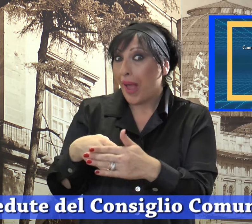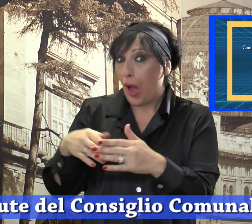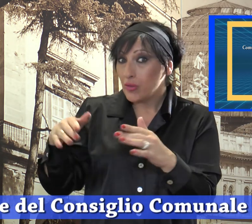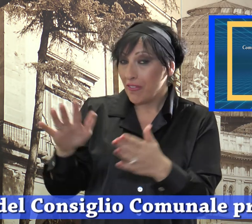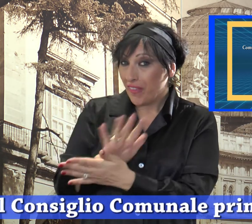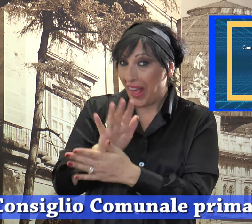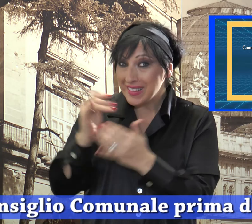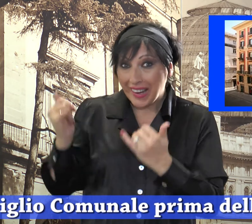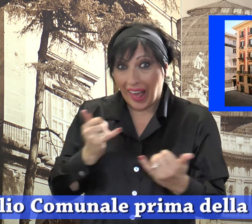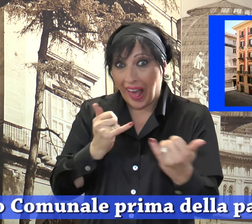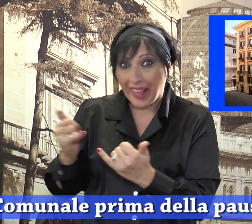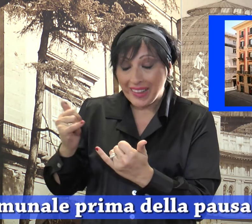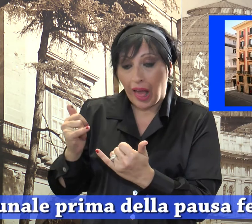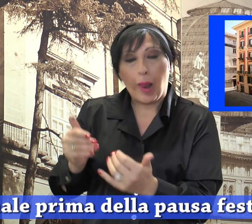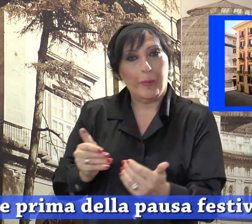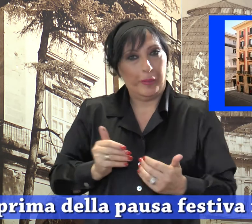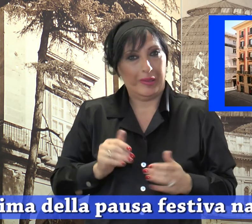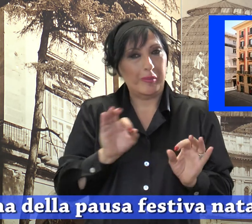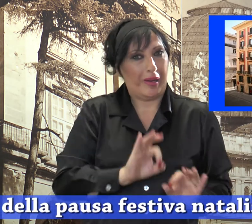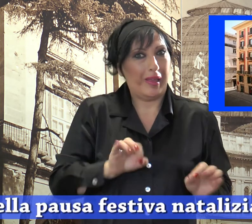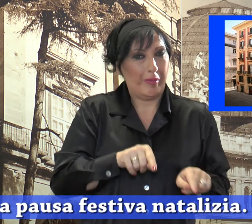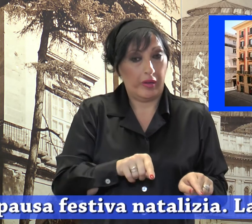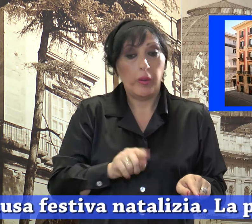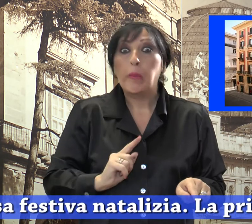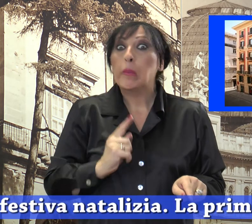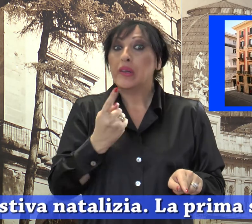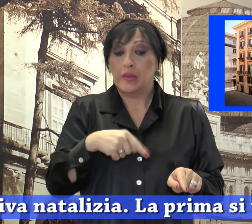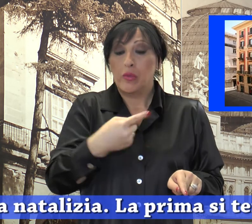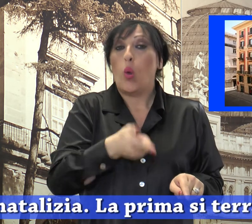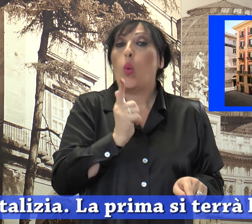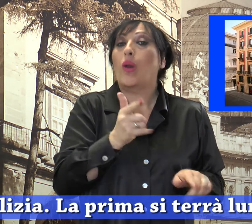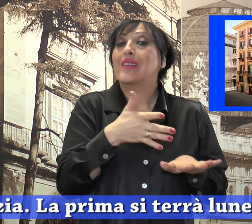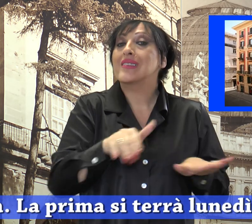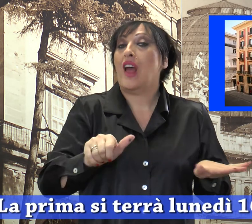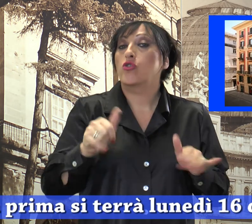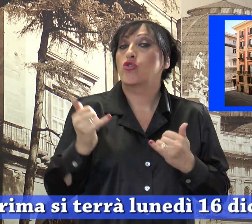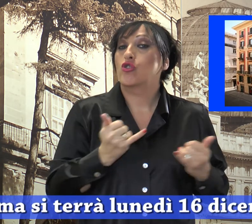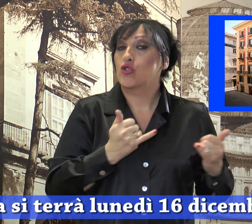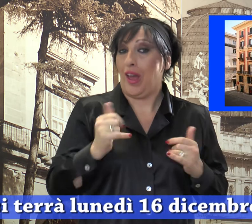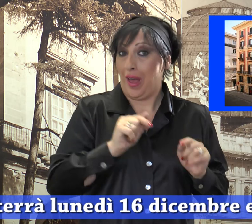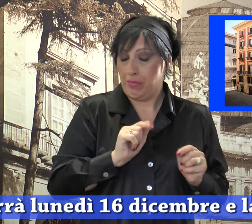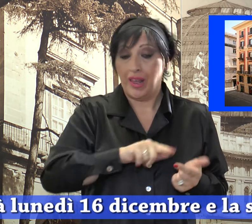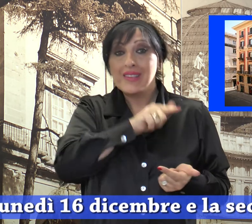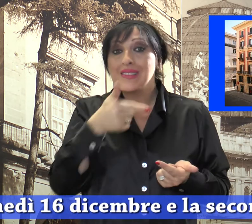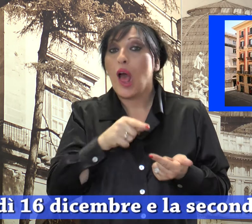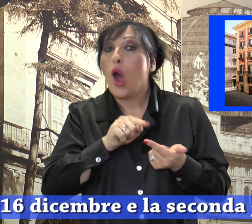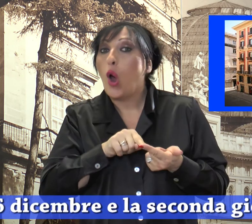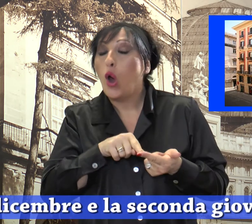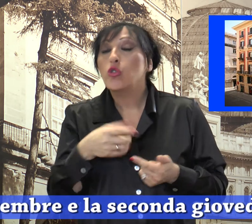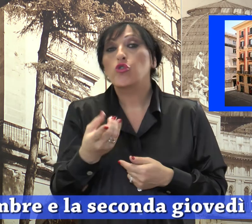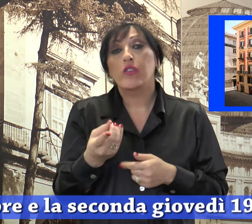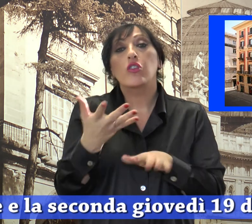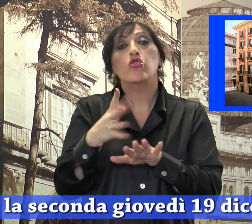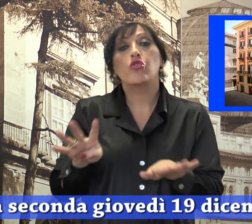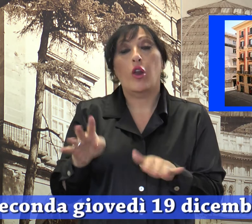festiva natalizia. La prima si terrà lunedì 16 dicembre e la seconda giovedì